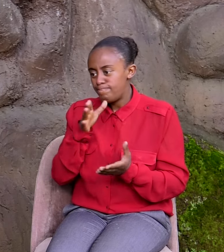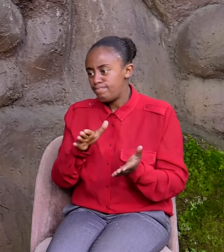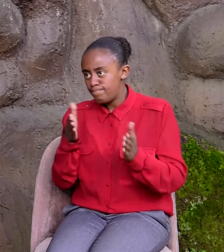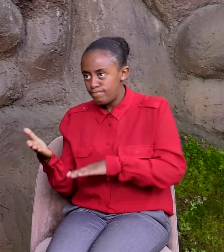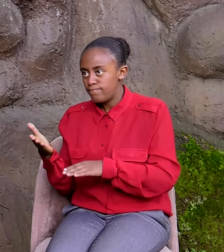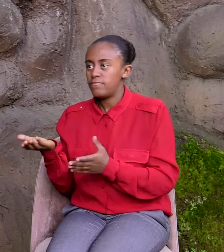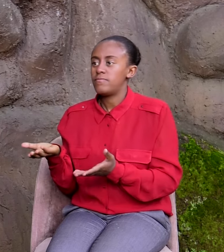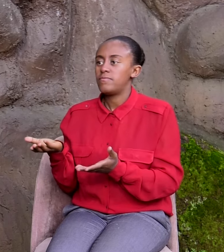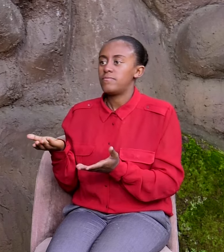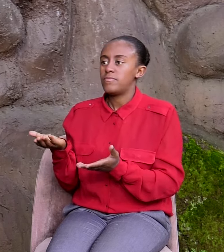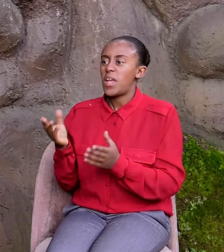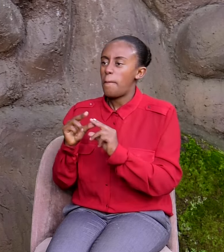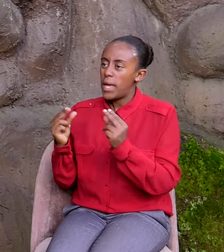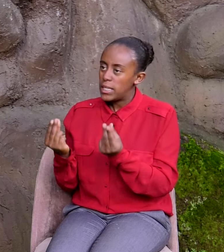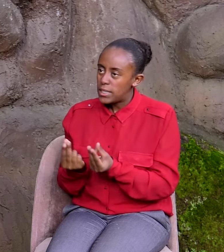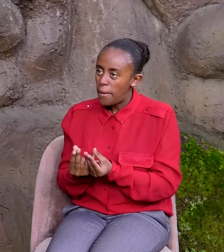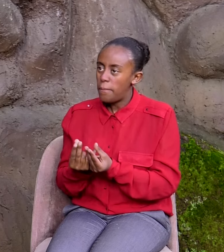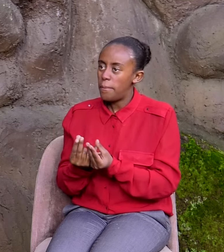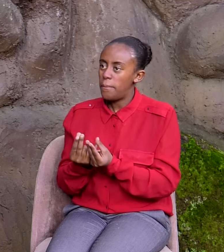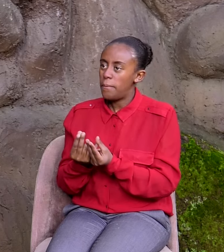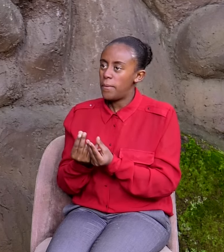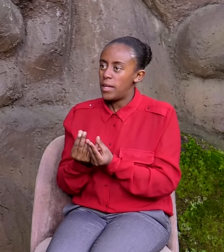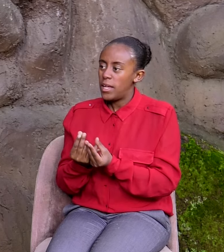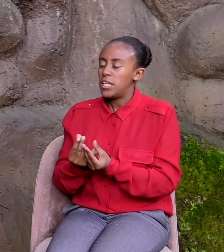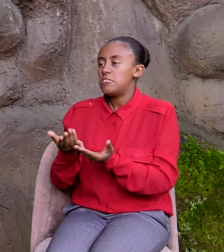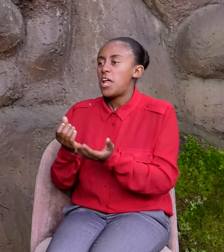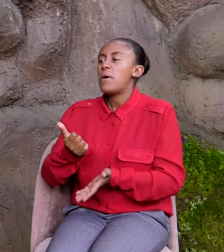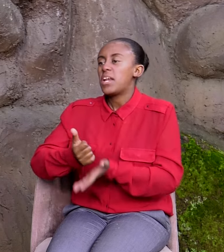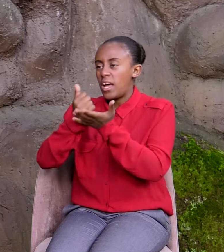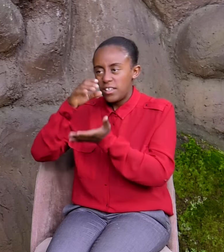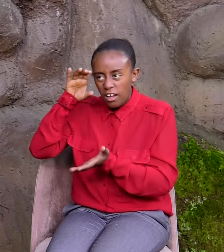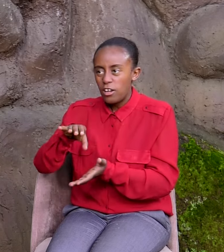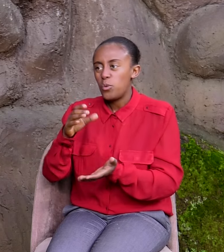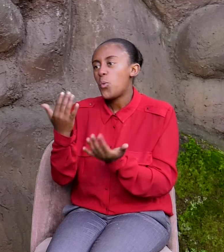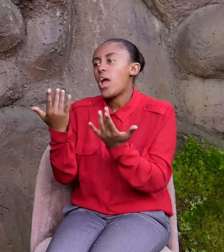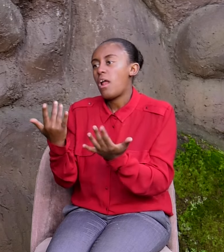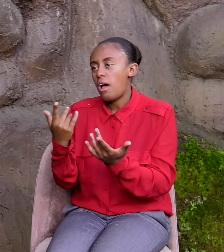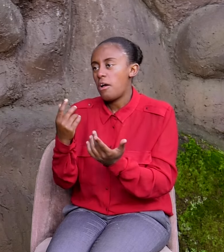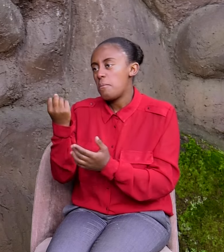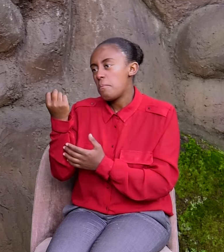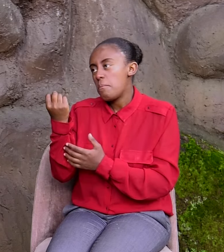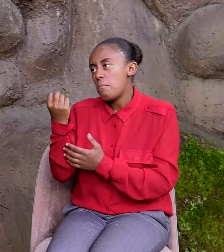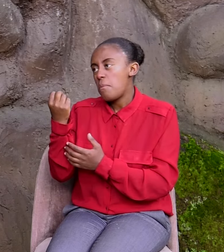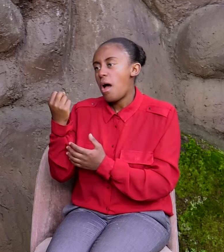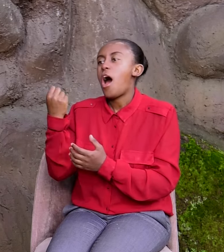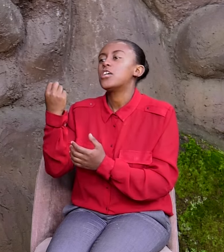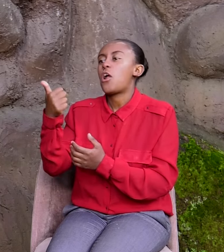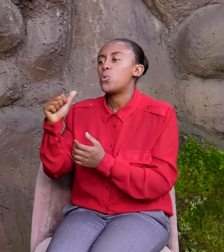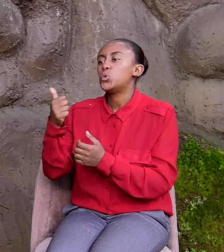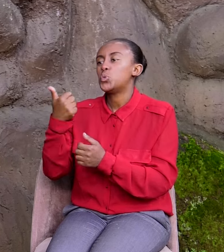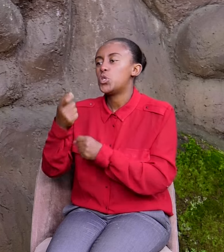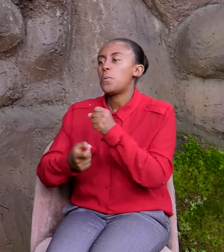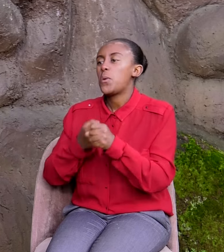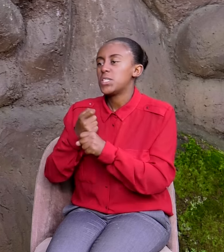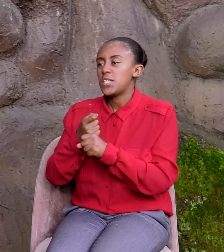ሞተው ቤተሰብ ለማስተዳደር የተገደዱ ገና በአስራዎቹ የእድሜ ክልል ውስጥ